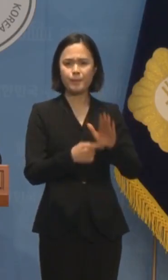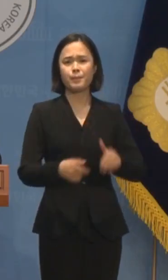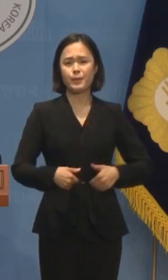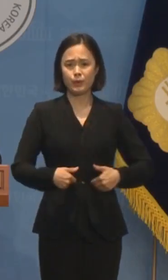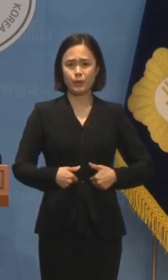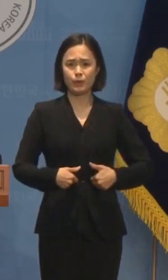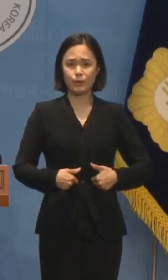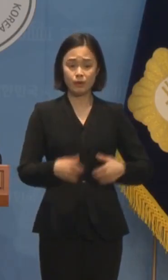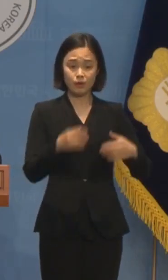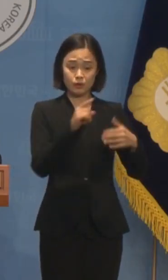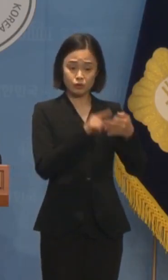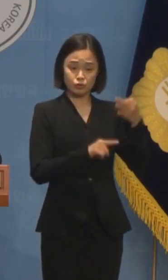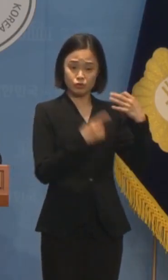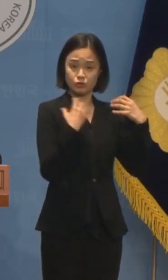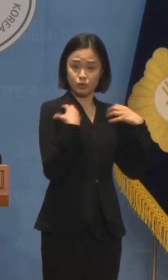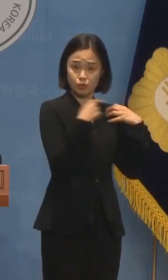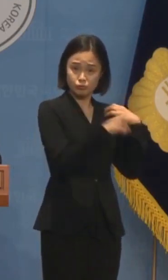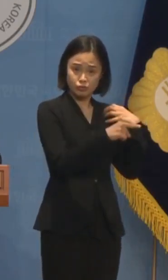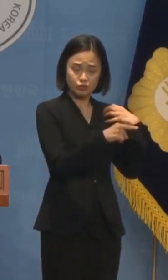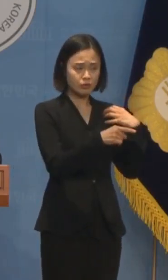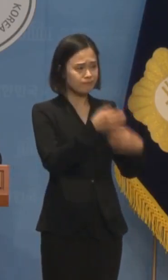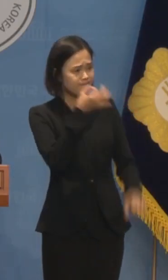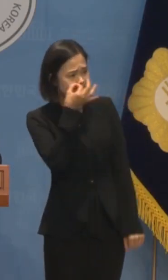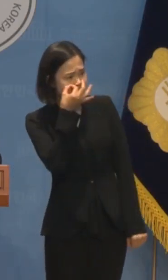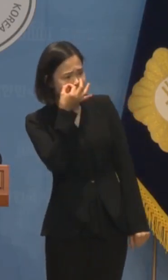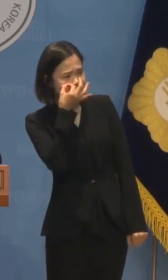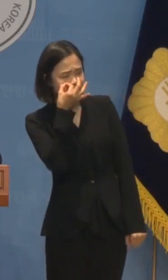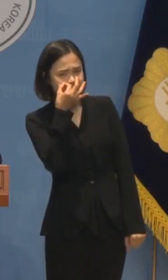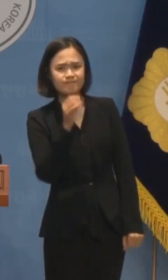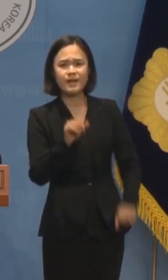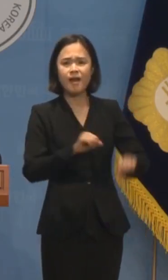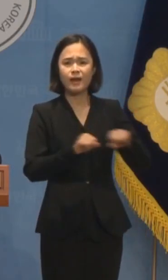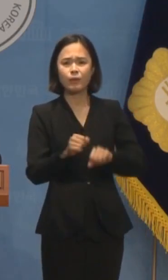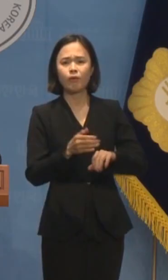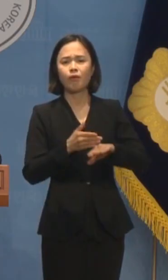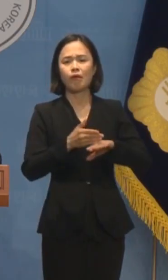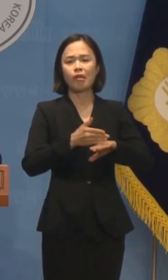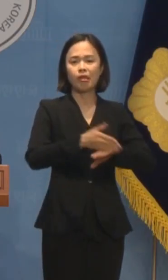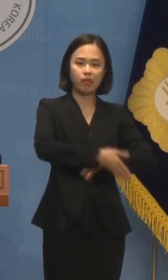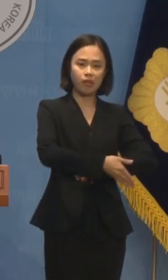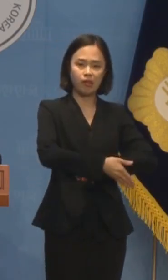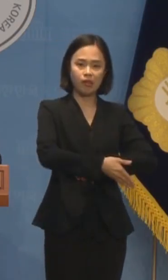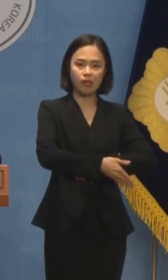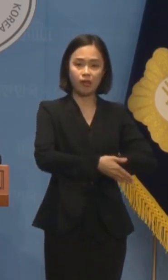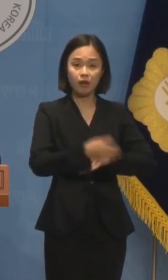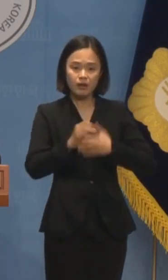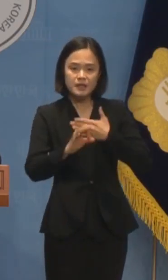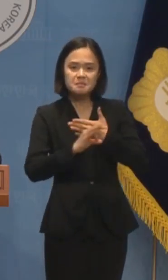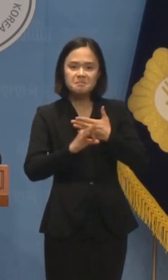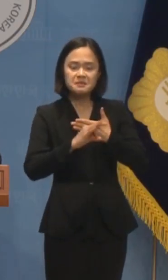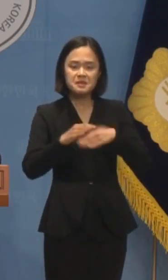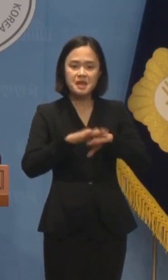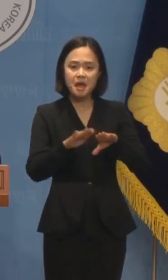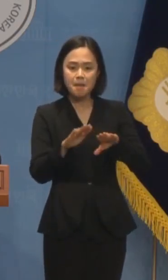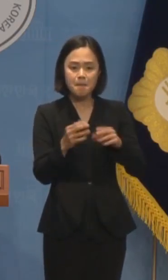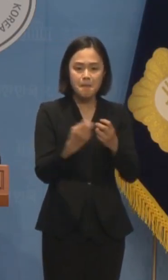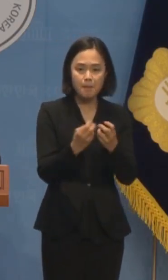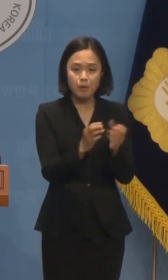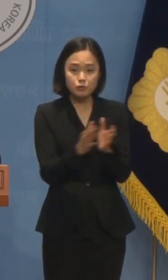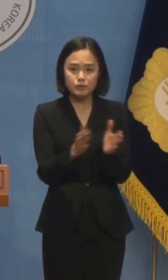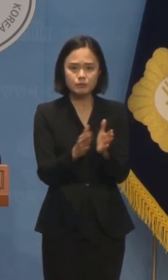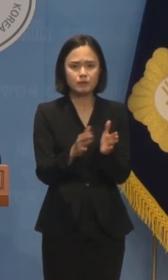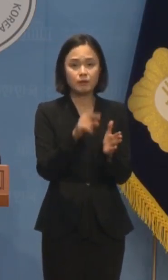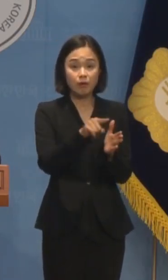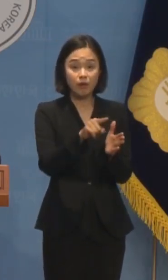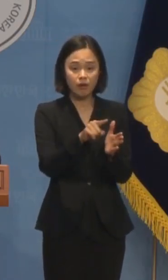윤석열 정부가 지금까지 보여줬던 늦장, 찔끔, 앵무새 대책으로는 농민들의